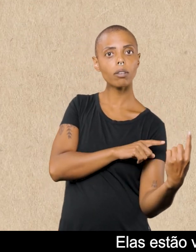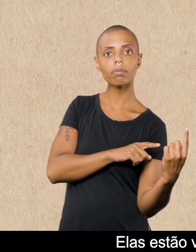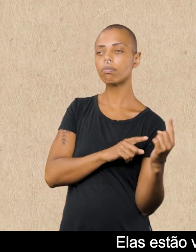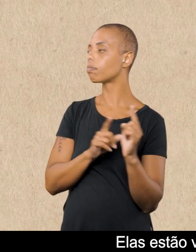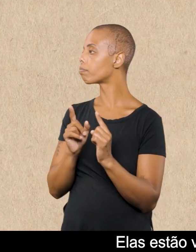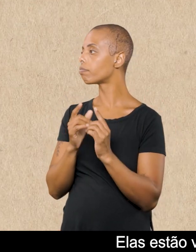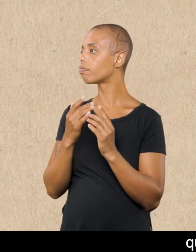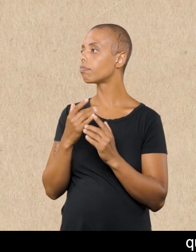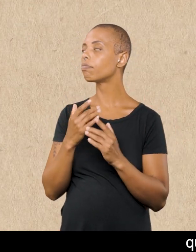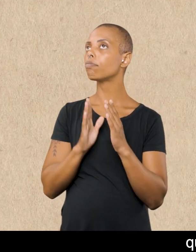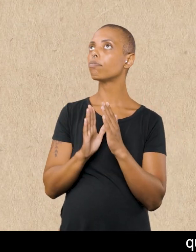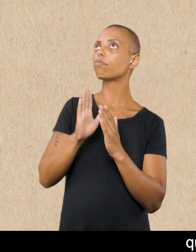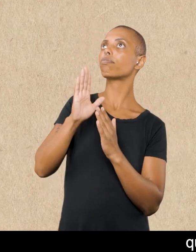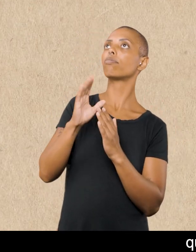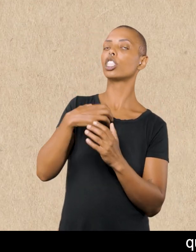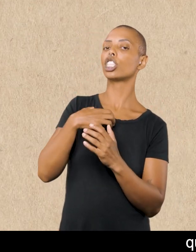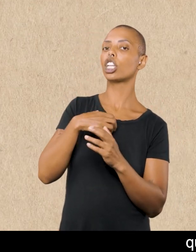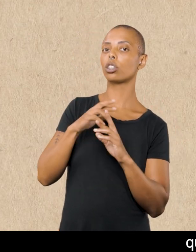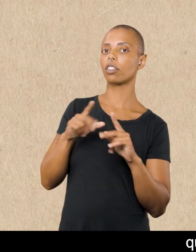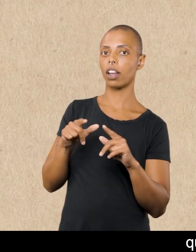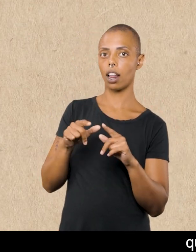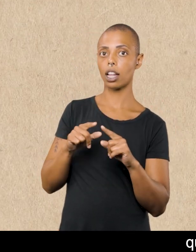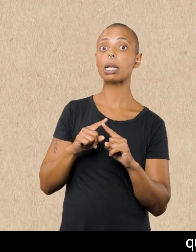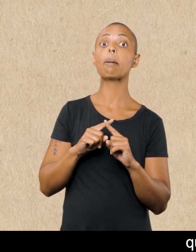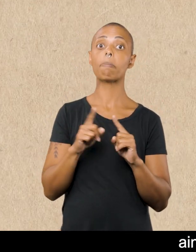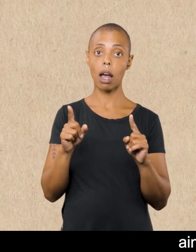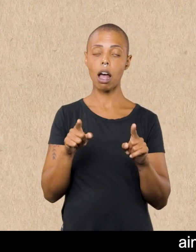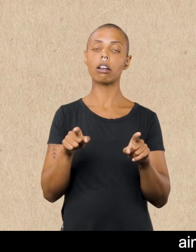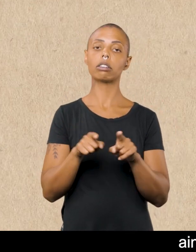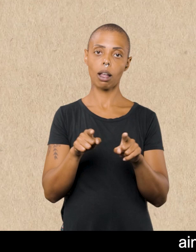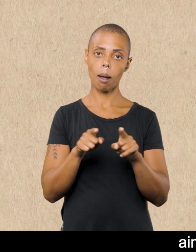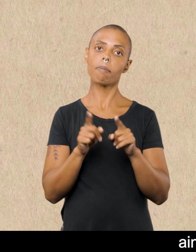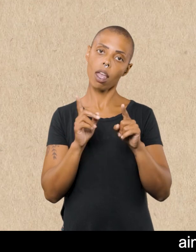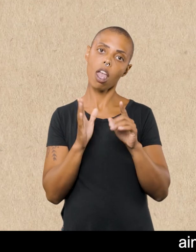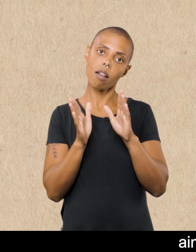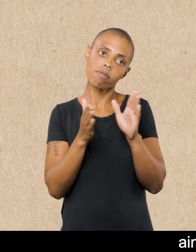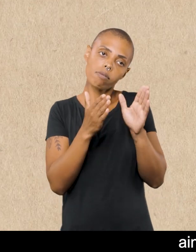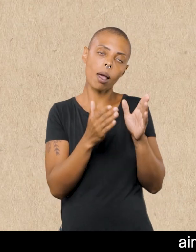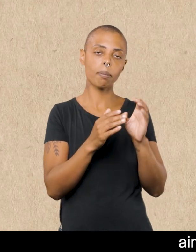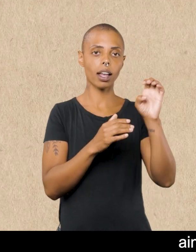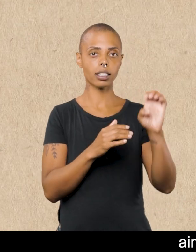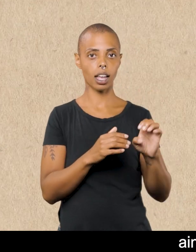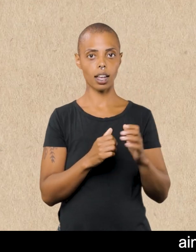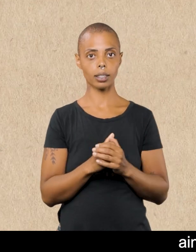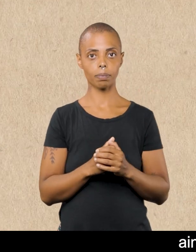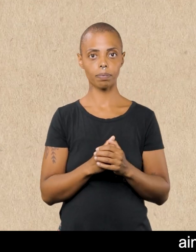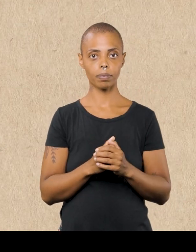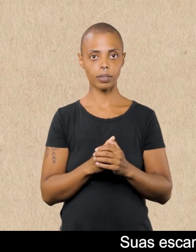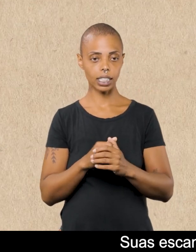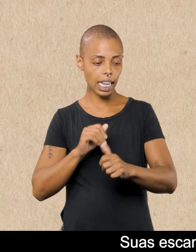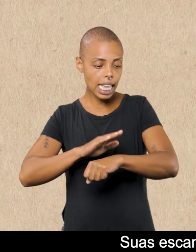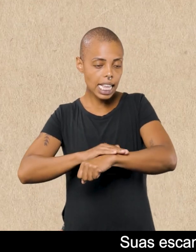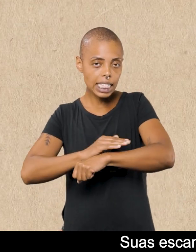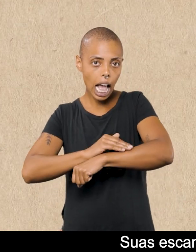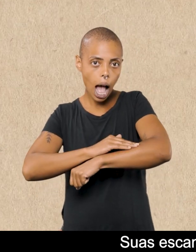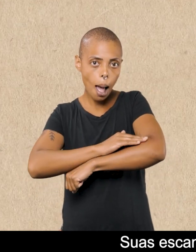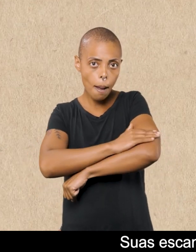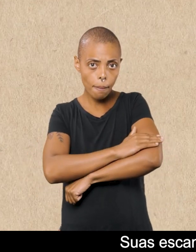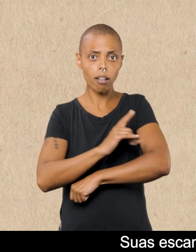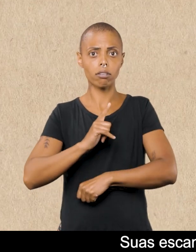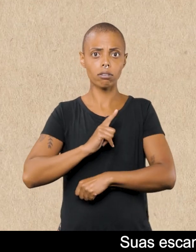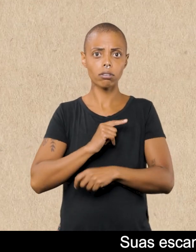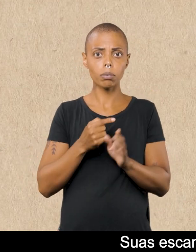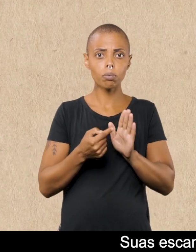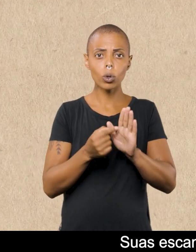estão voltadas para a esquerda, exceto a do canto inferior direito, que está voltada para a diagonal superior, ainda que